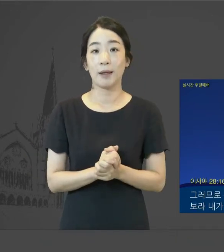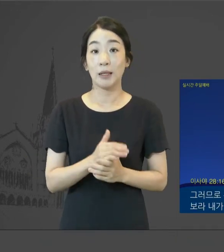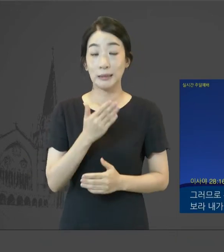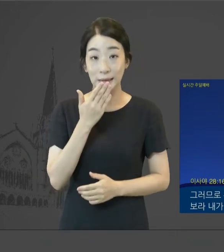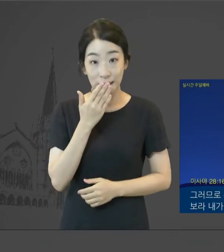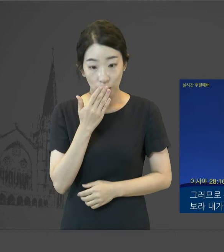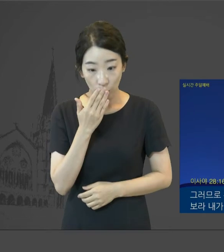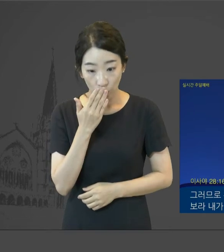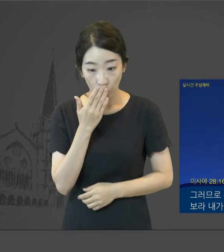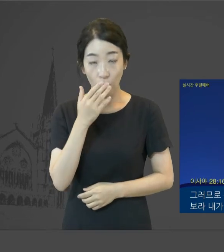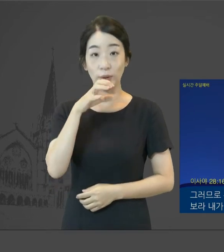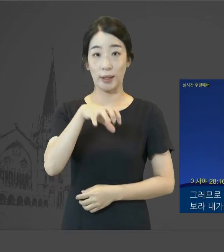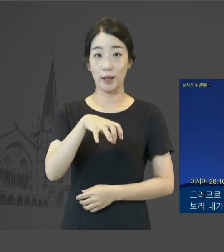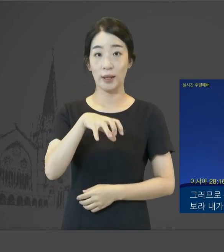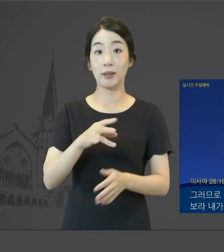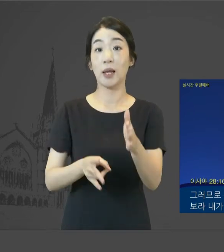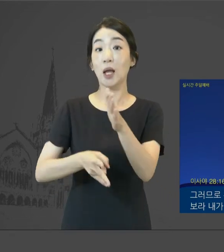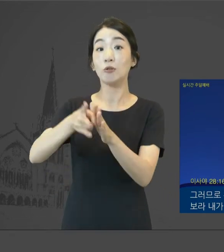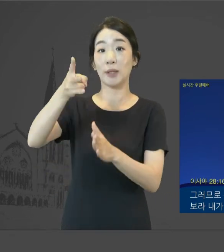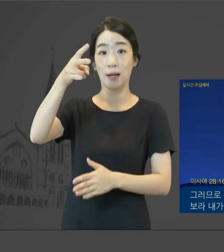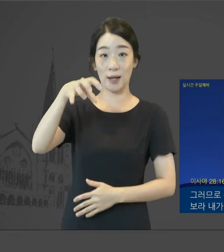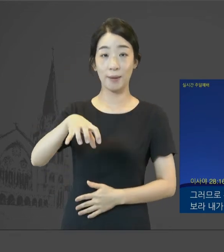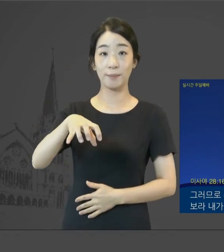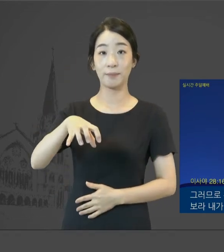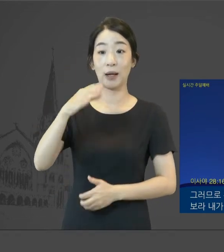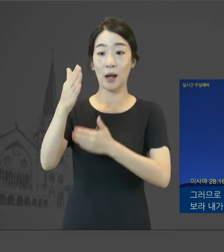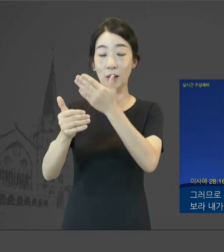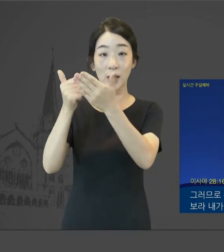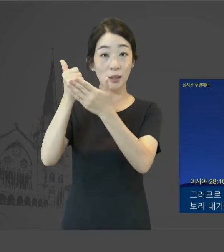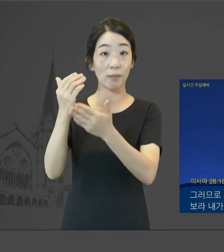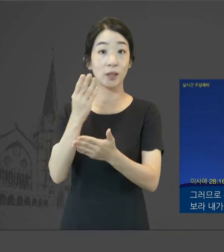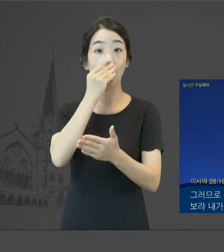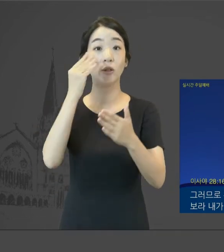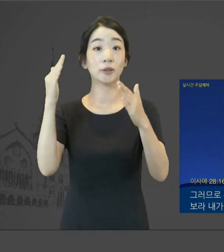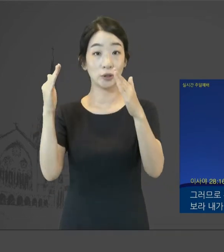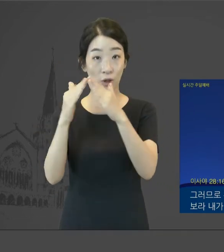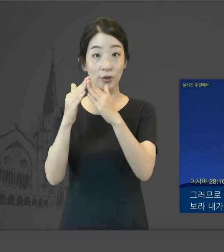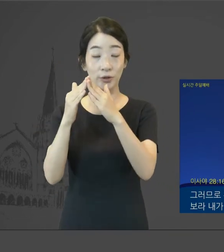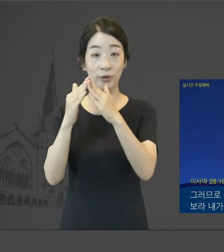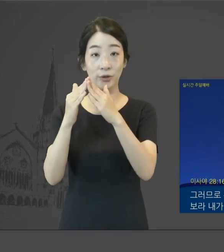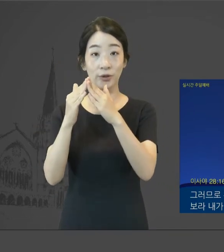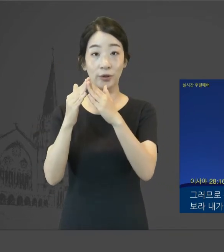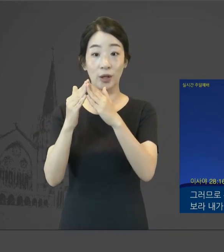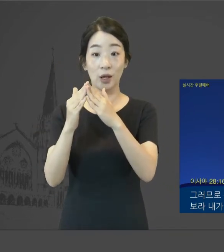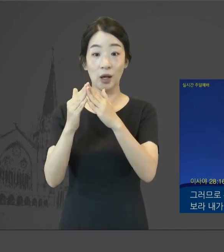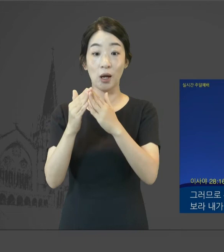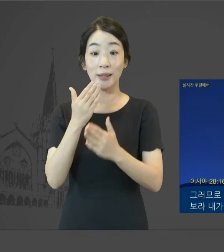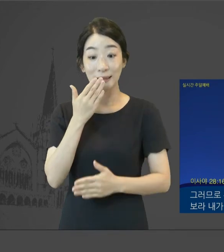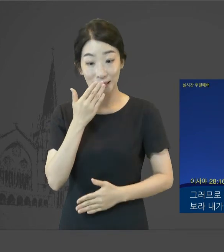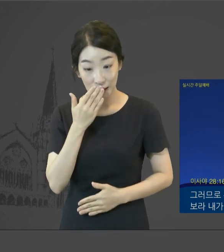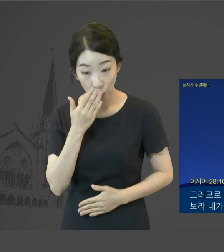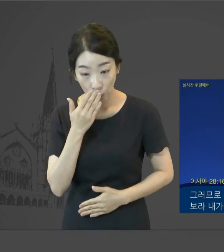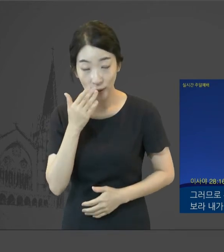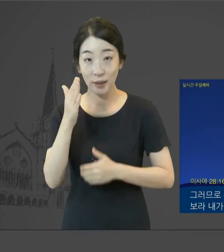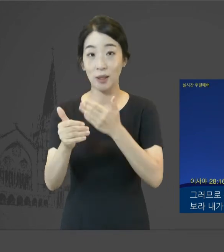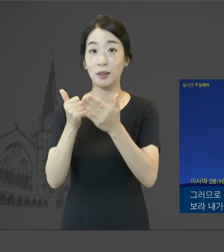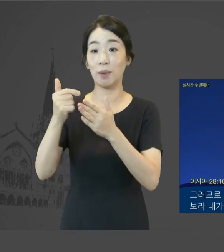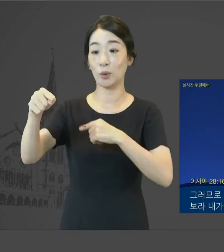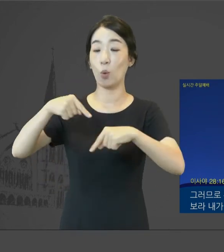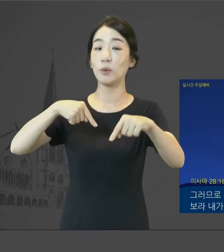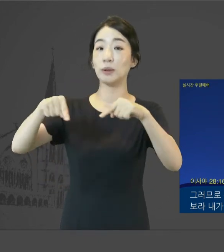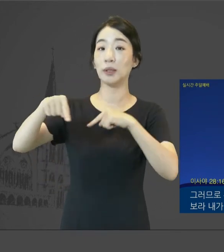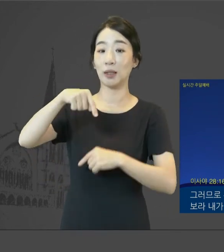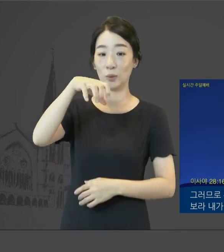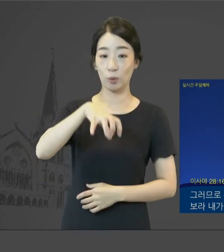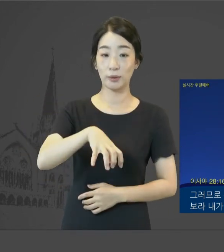시온에, 예루살렘, 하나님의 도성, 시온에, 하나님이 통치하는 곳에 한